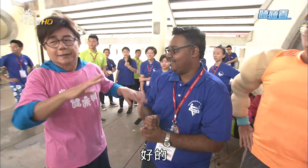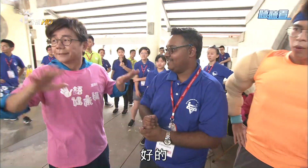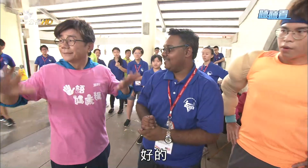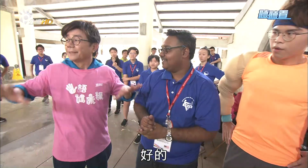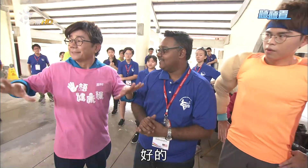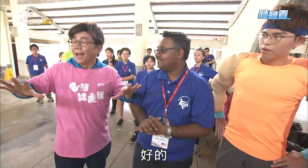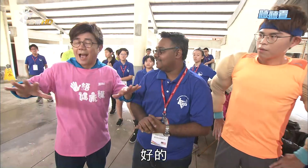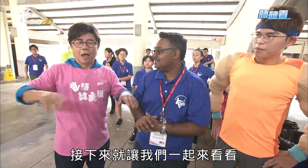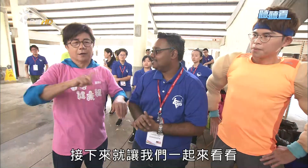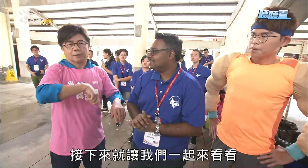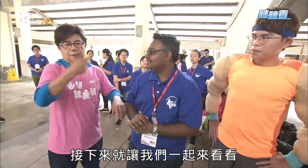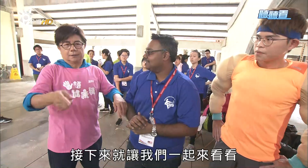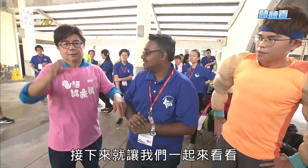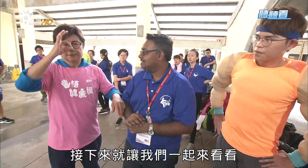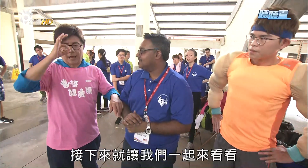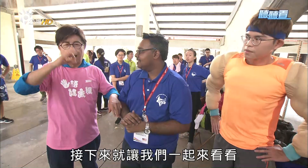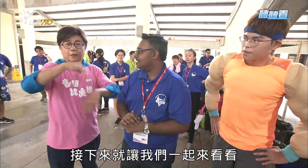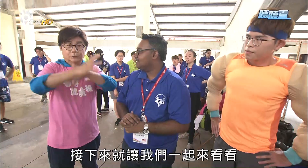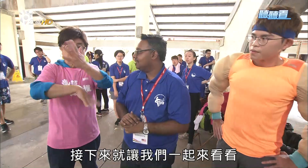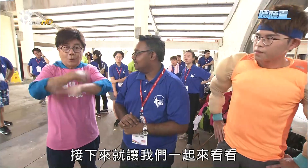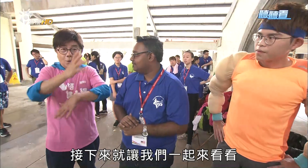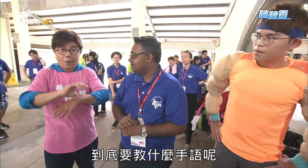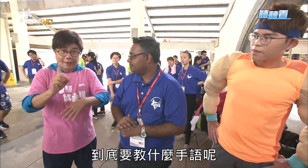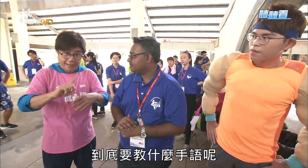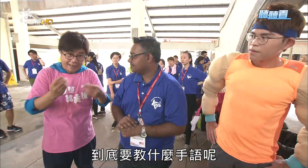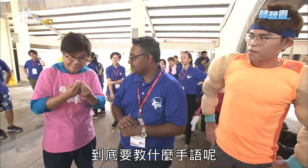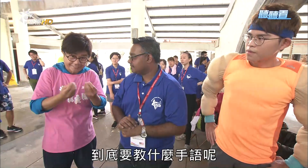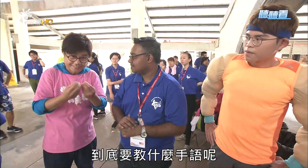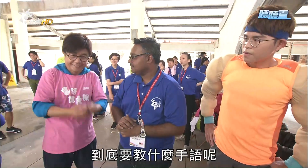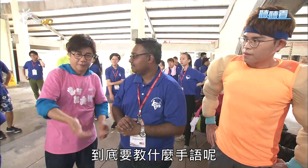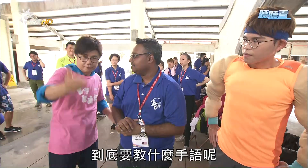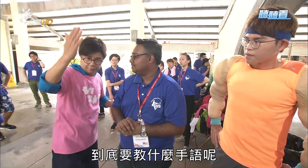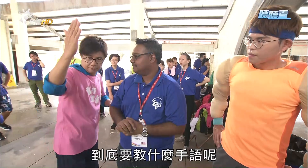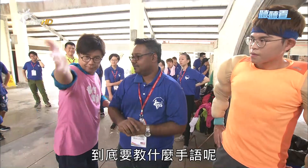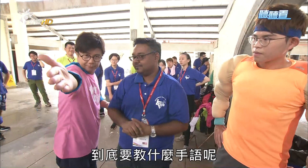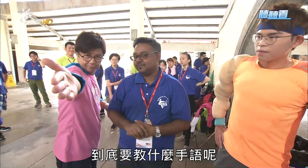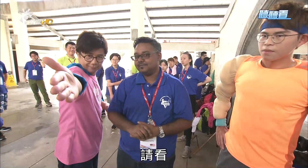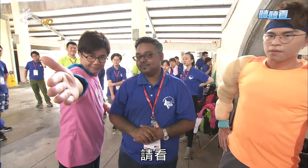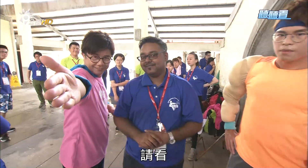好的，接下来就让我们一起来看看到底要教什么手语呢？请看。